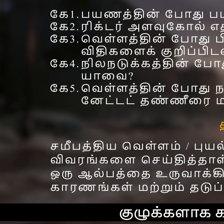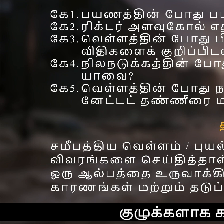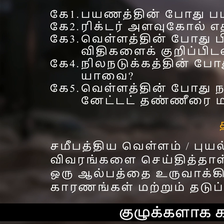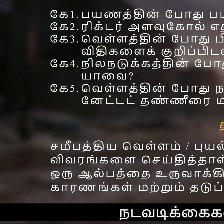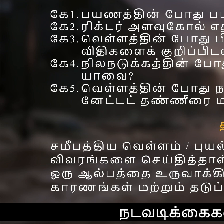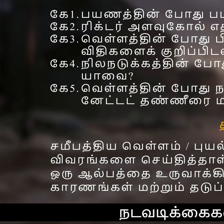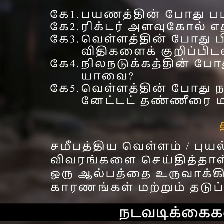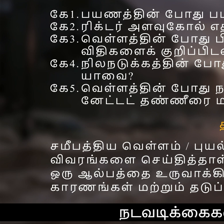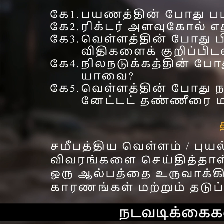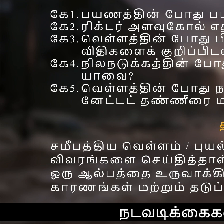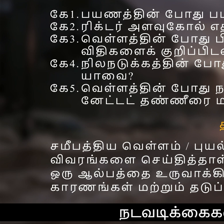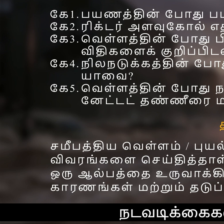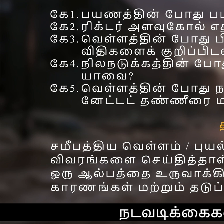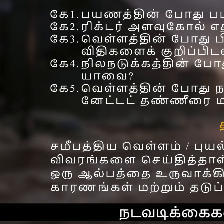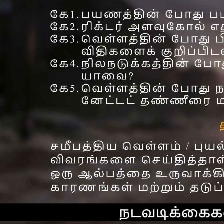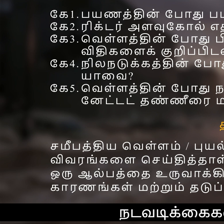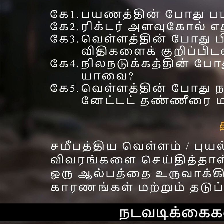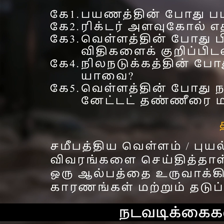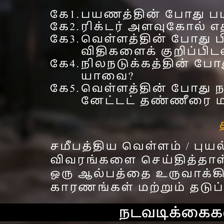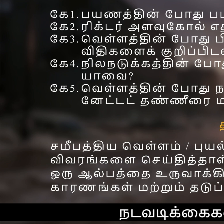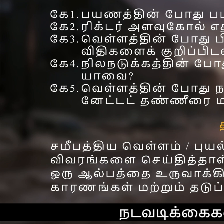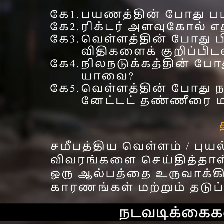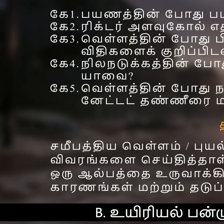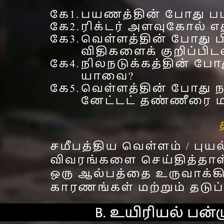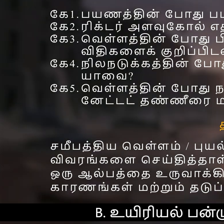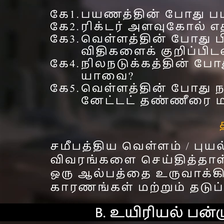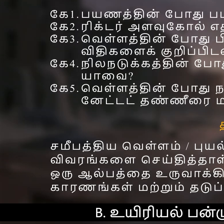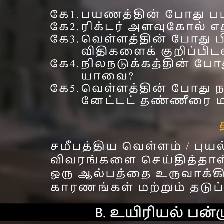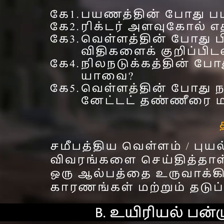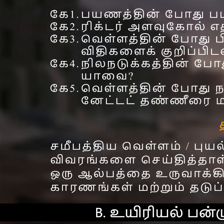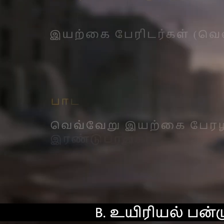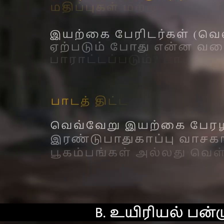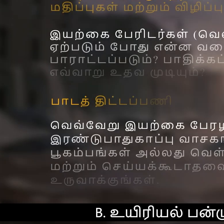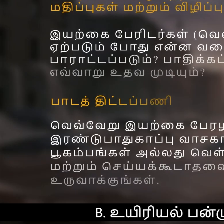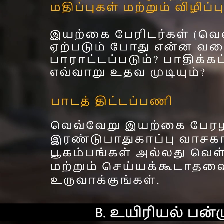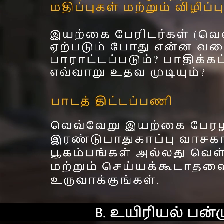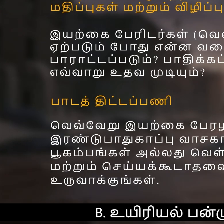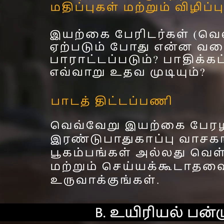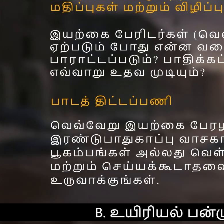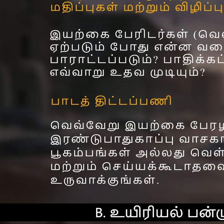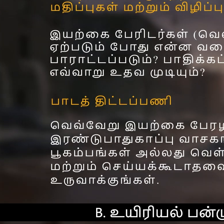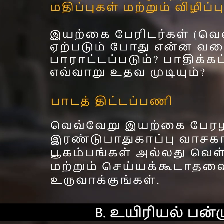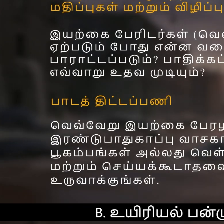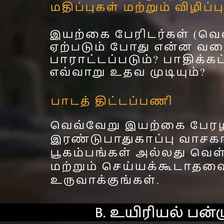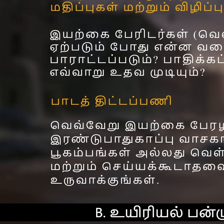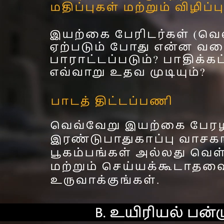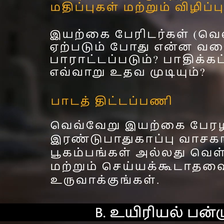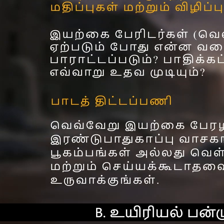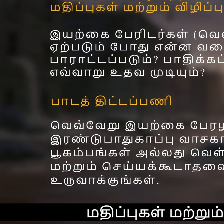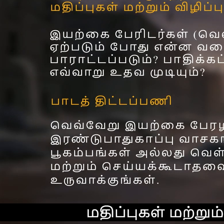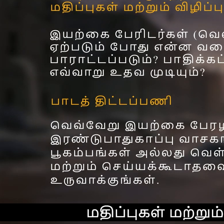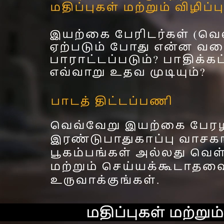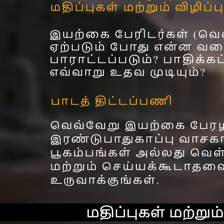காரணங்கள் மற்றும் தடுப்பு நடவடிக்கைகளை பற்றி விவாதிக்கவும். ஆ. உயிரியல் பன்முகத்தன்மை குறித்த